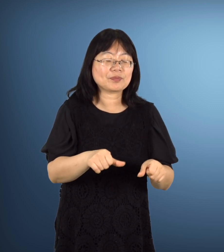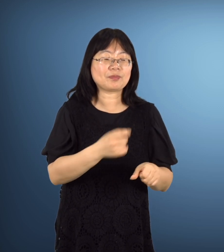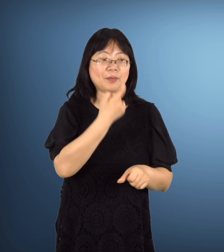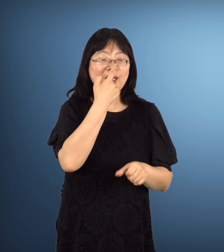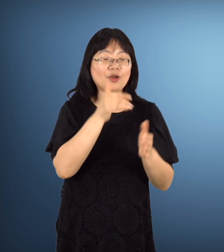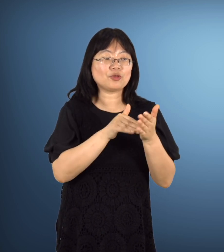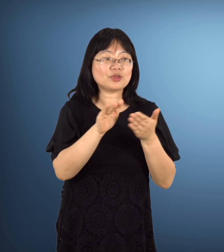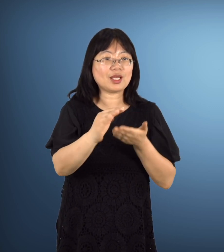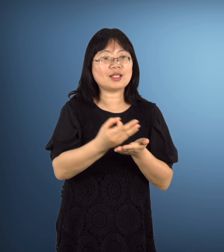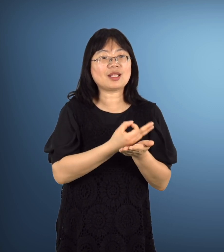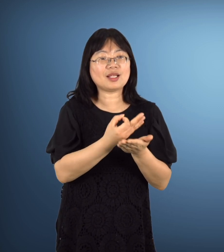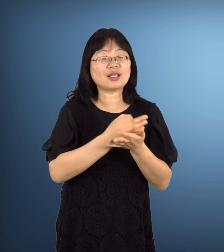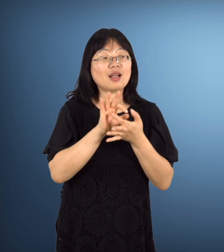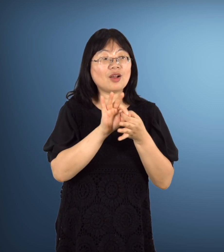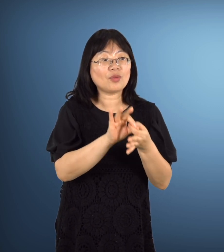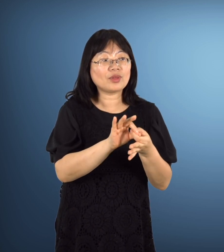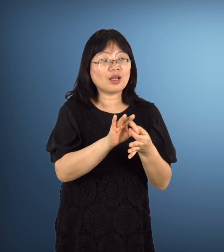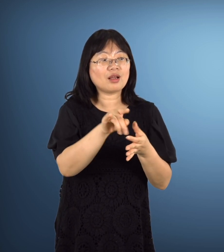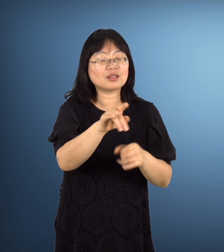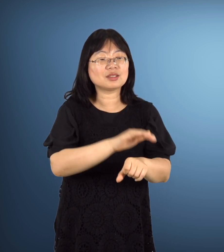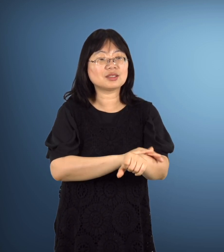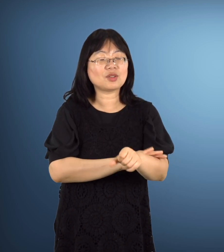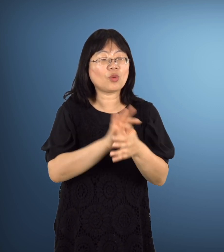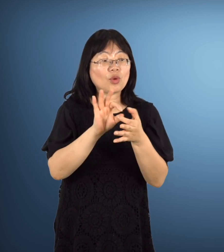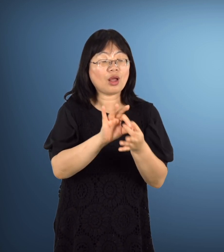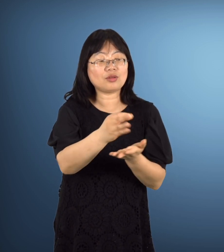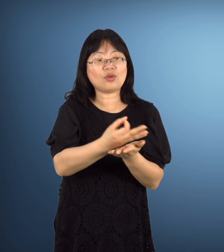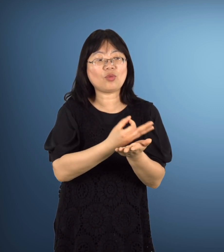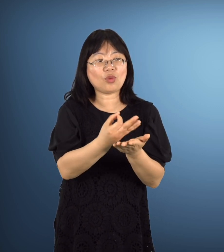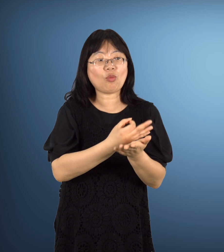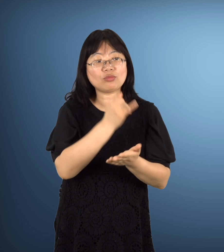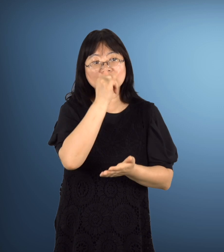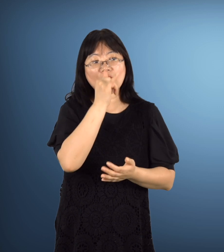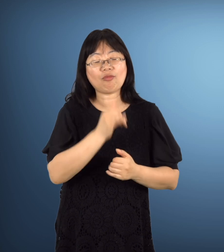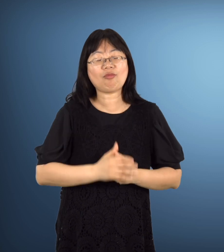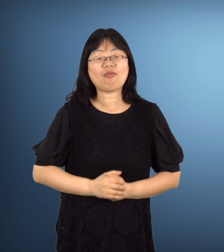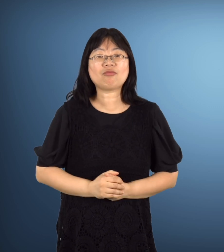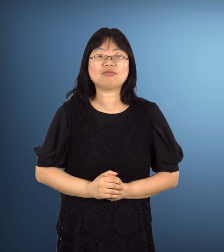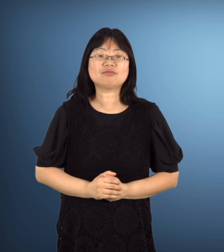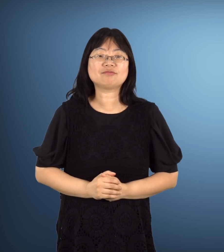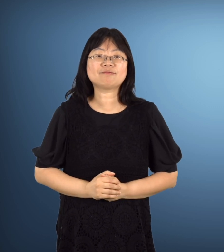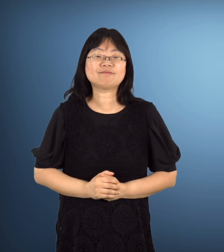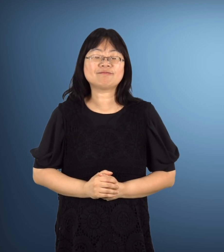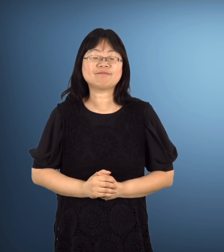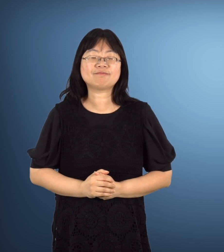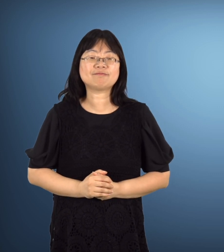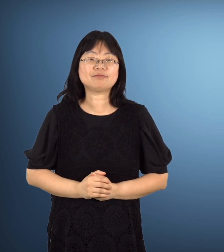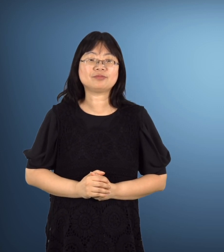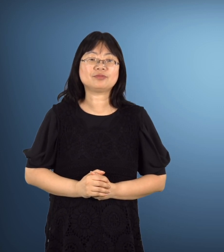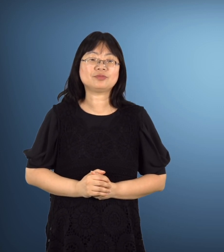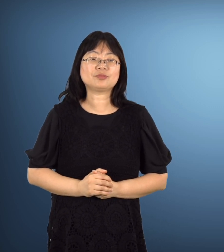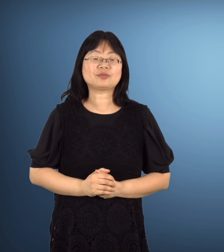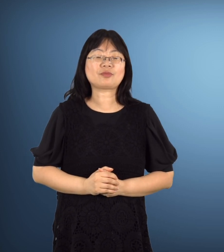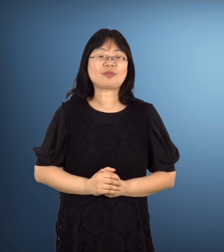생계를 지금도 그 직업으로 생계를 꾸려가고 있는 걸로 듣고 알고